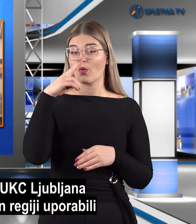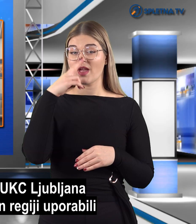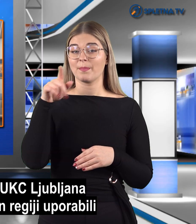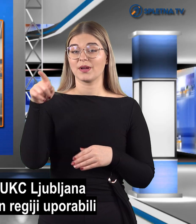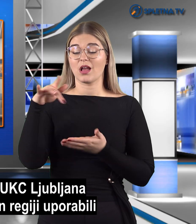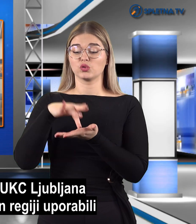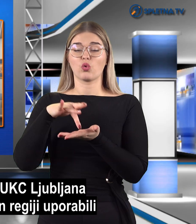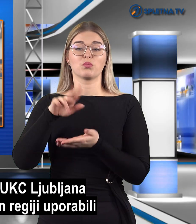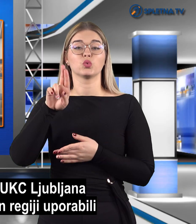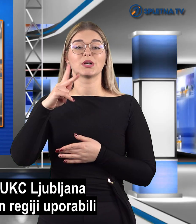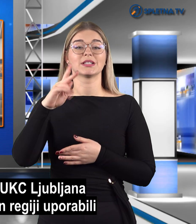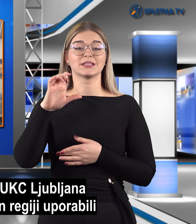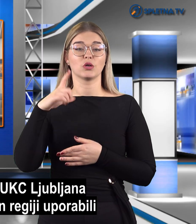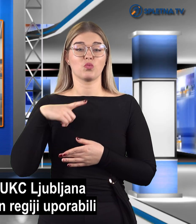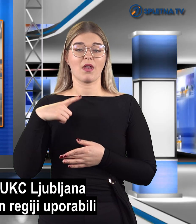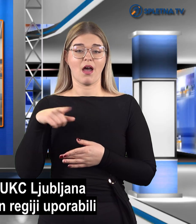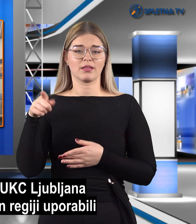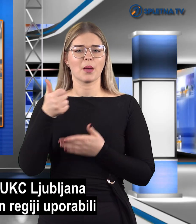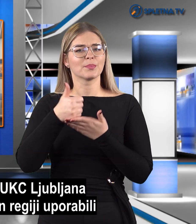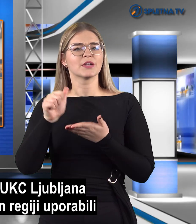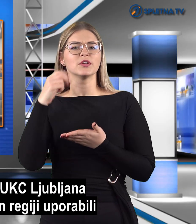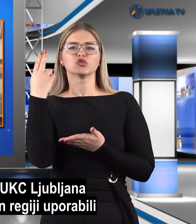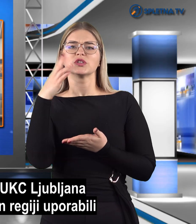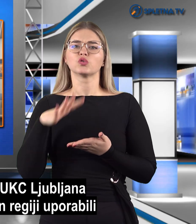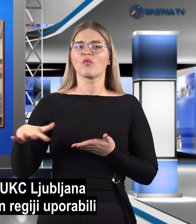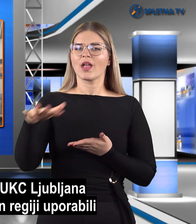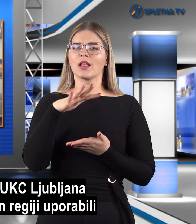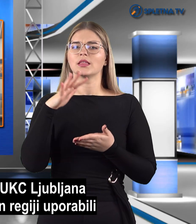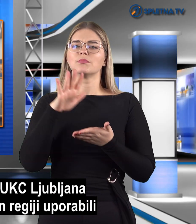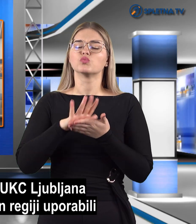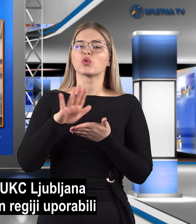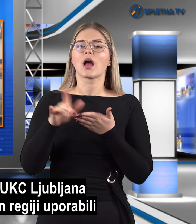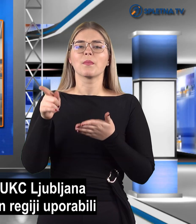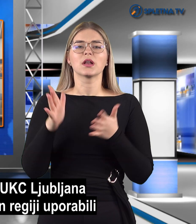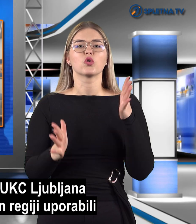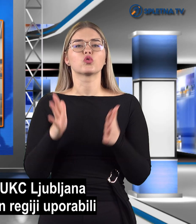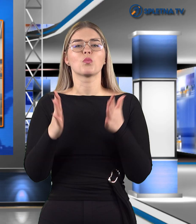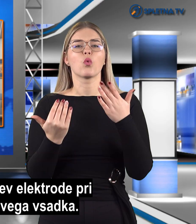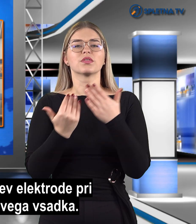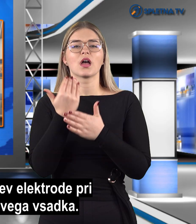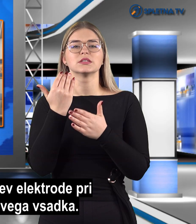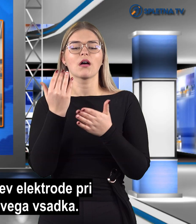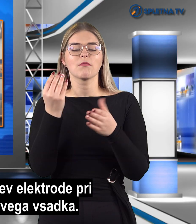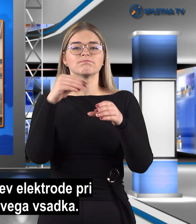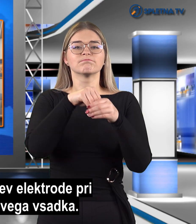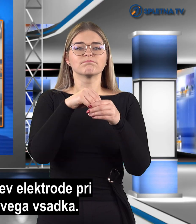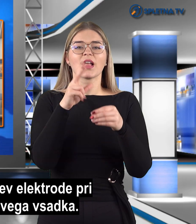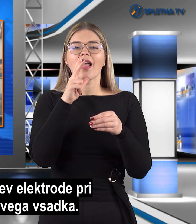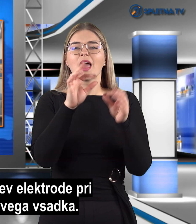Novembra so v UKC Ljubljana prvič v Sloveniji in regiji uporabili robota za ustavitev elektrode pri operaciji